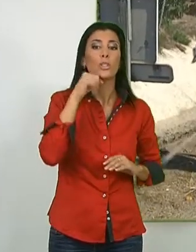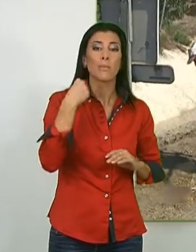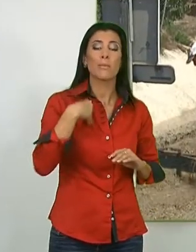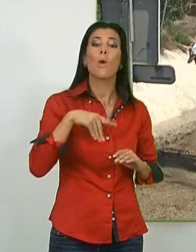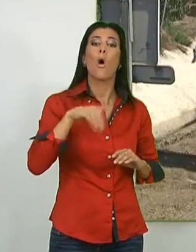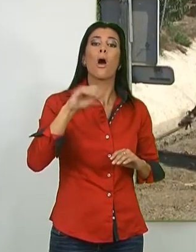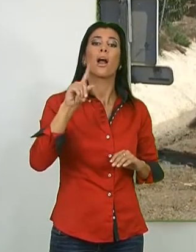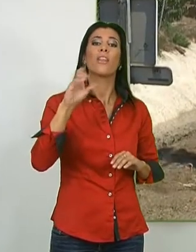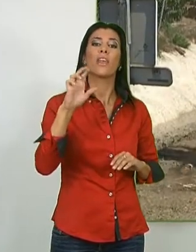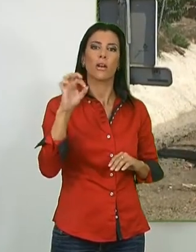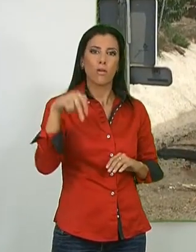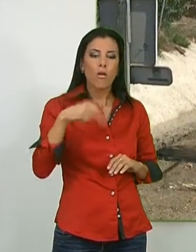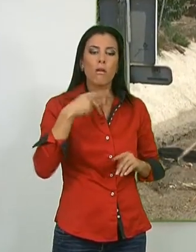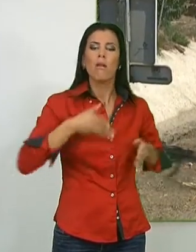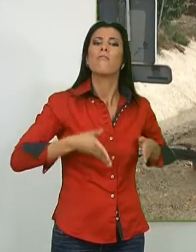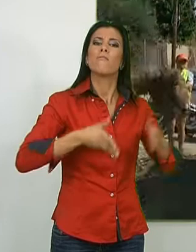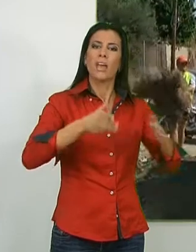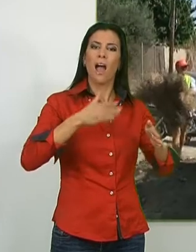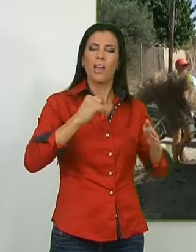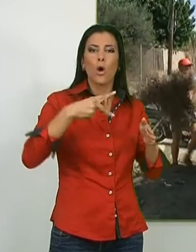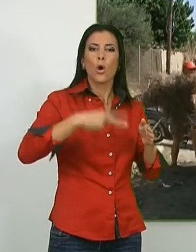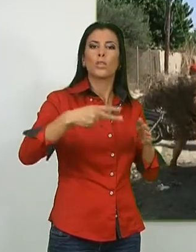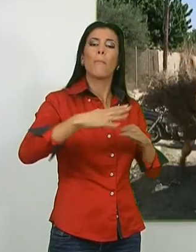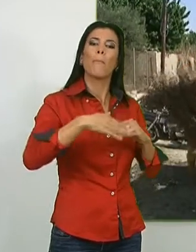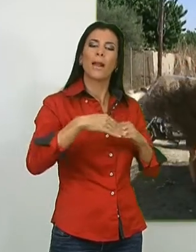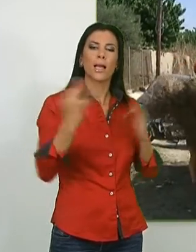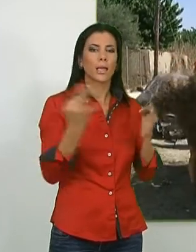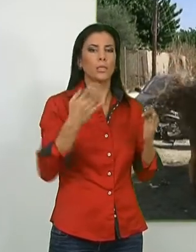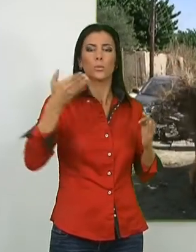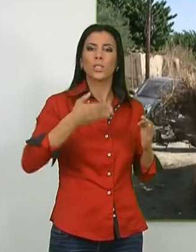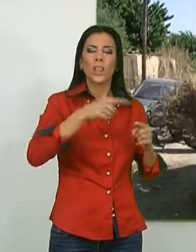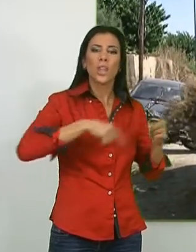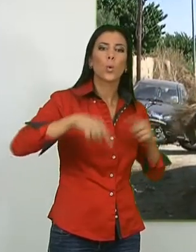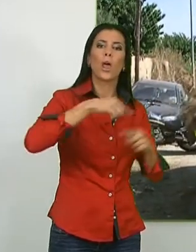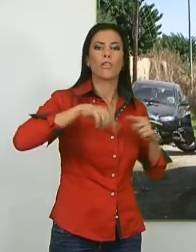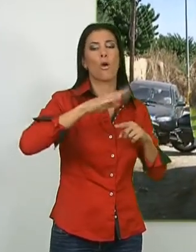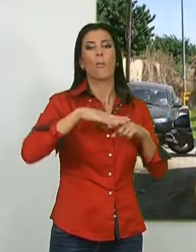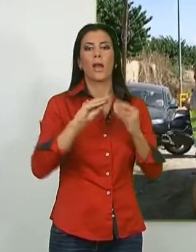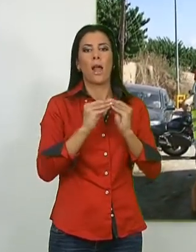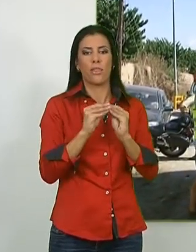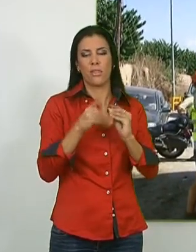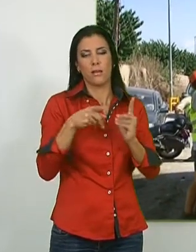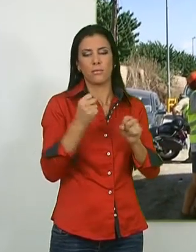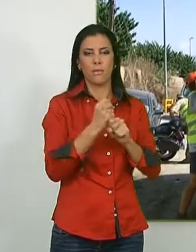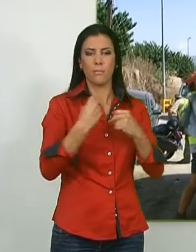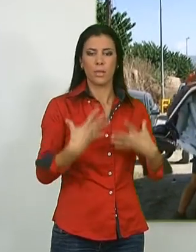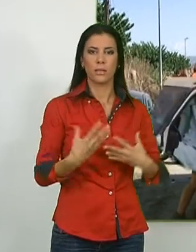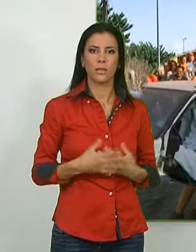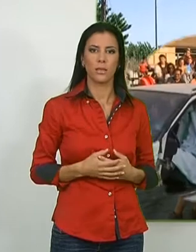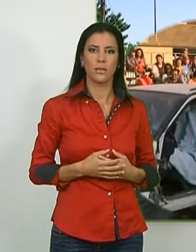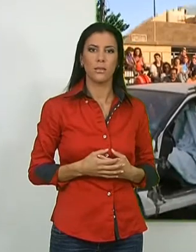motril por el candelón esta vía tendrá cortes puntuales de circulación para poder realizar este tipo de